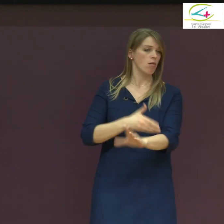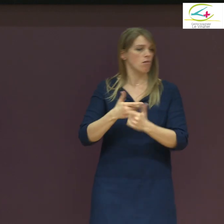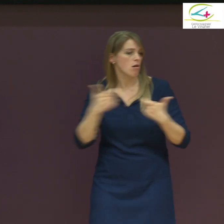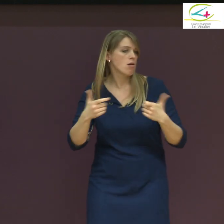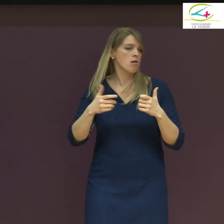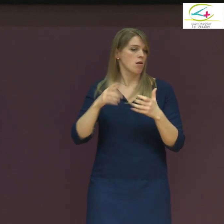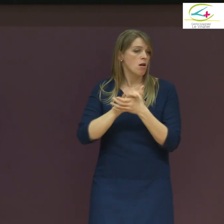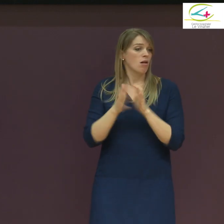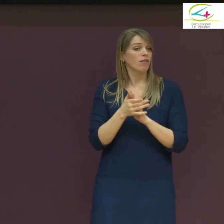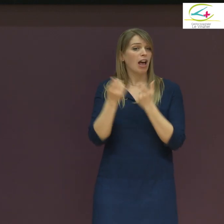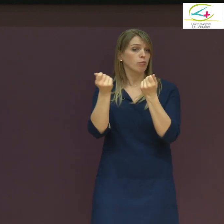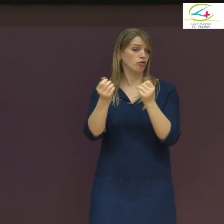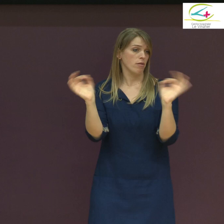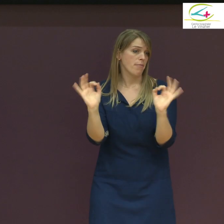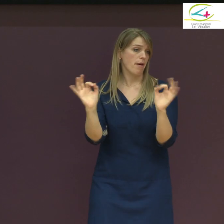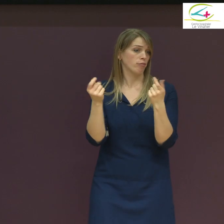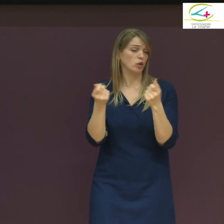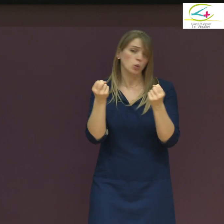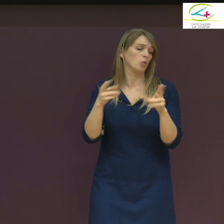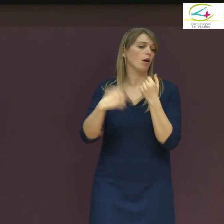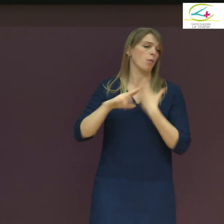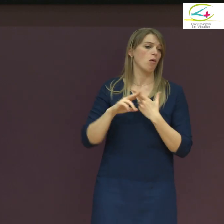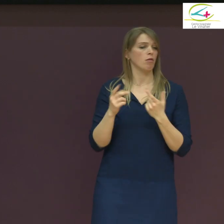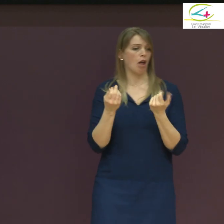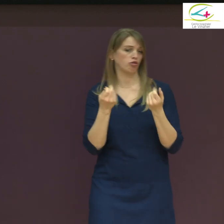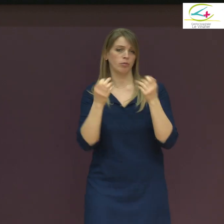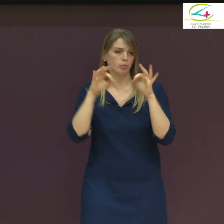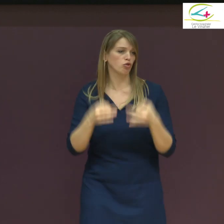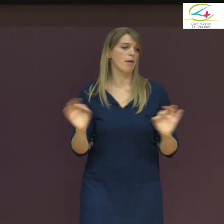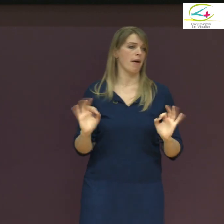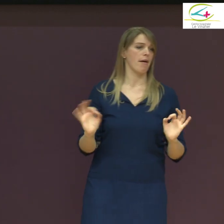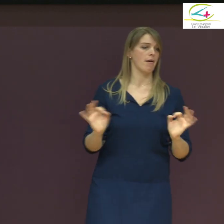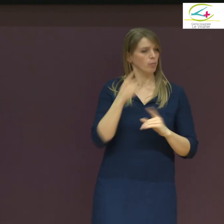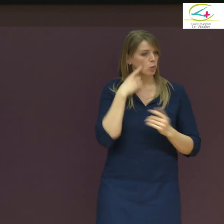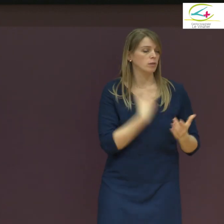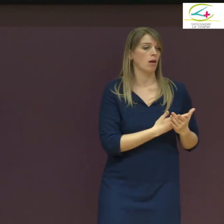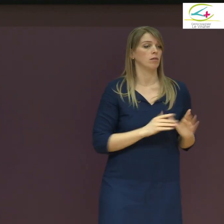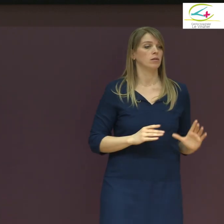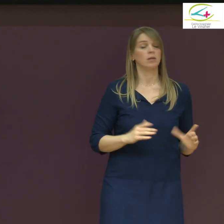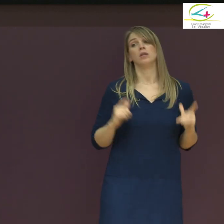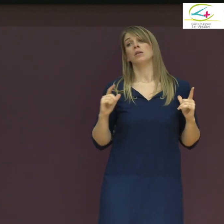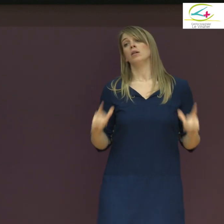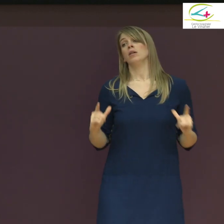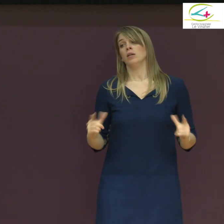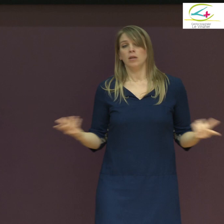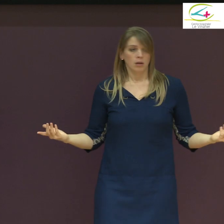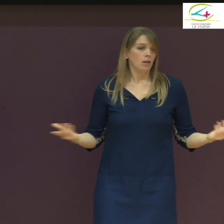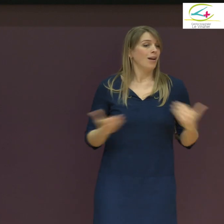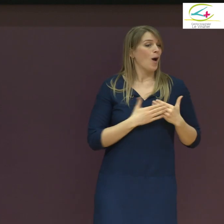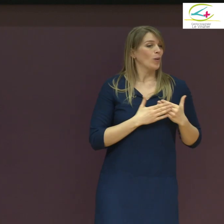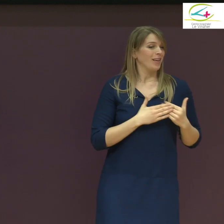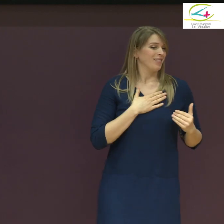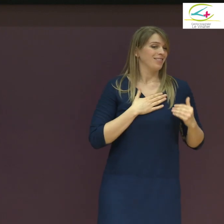parce qu'il n'y a pas de budget. C'est ce qu'on me répond, hein. Il n'y a pas de budget consacré à ça. Heureusement, à côté de chez moi, il y